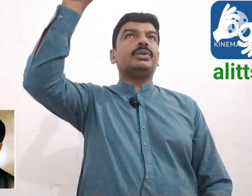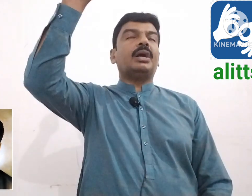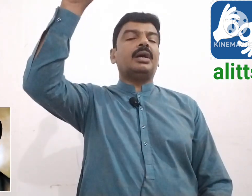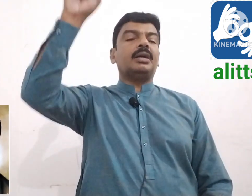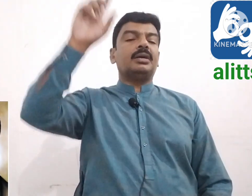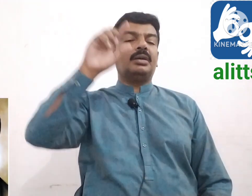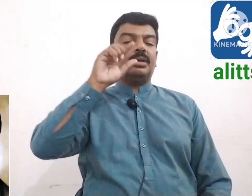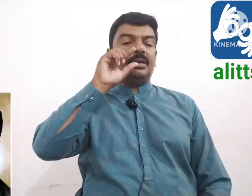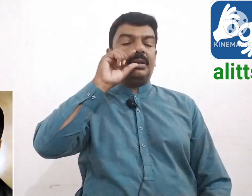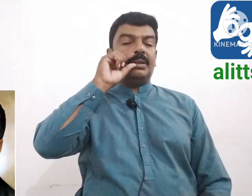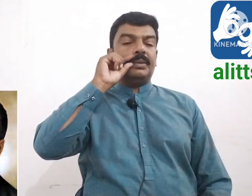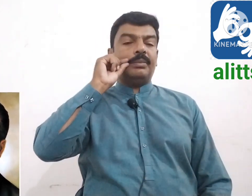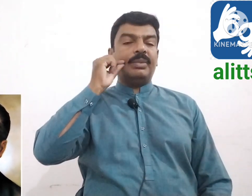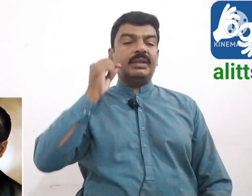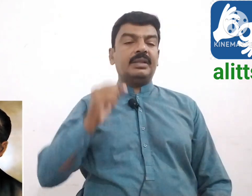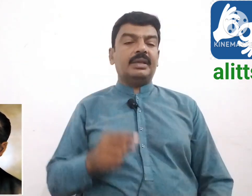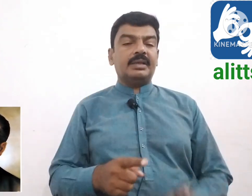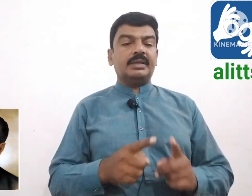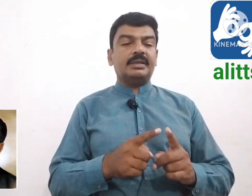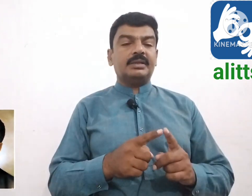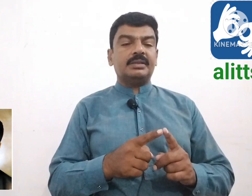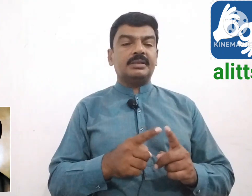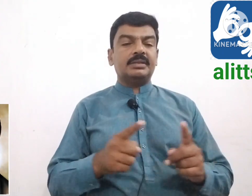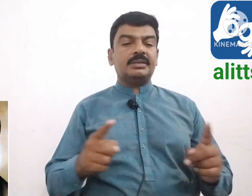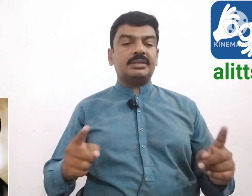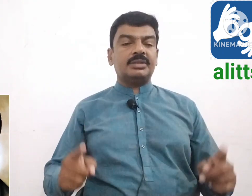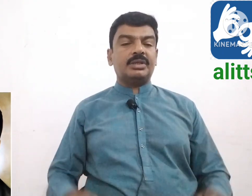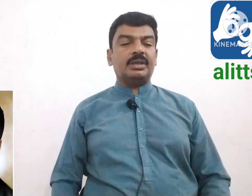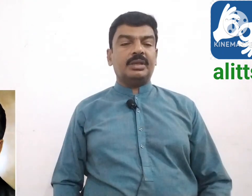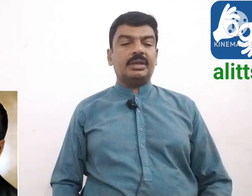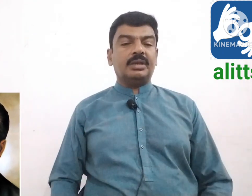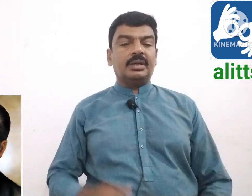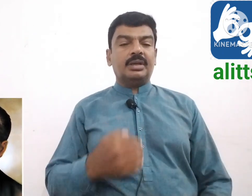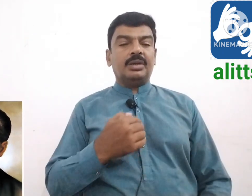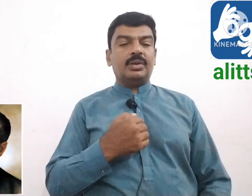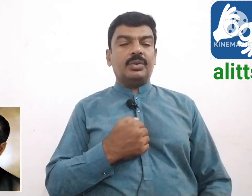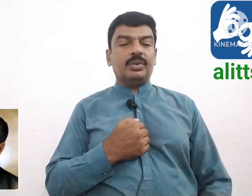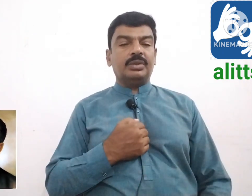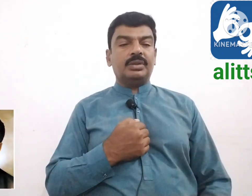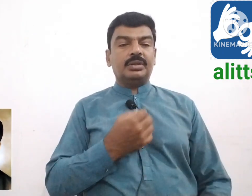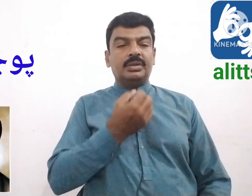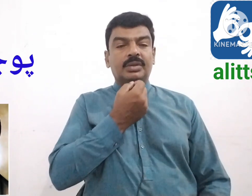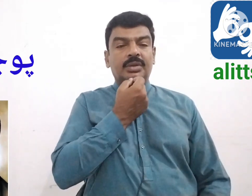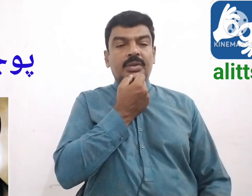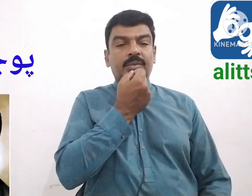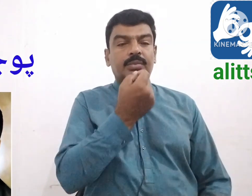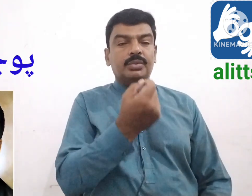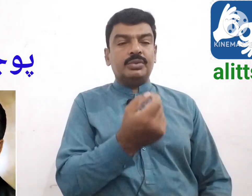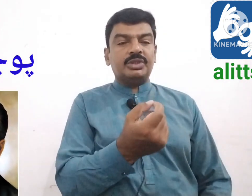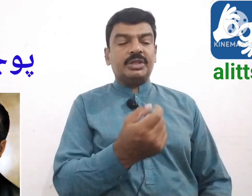खुदा बंदे से खुद पूछे,